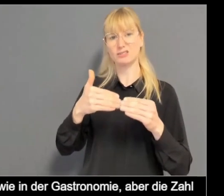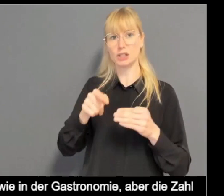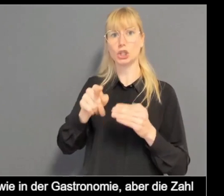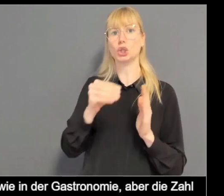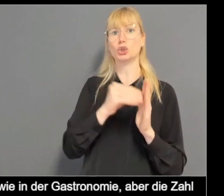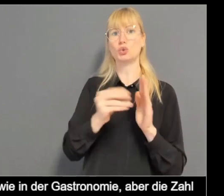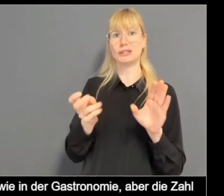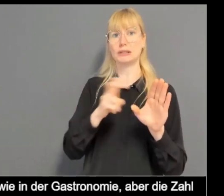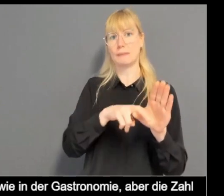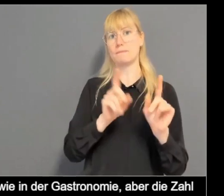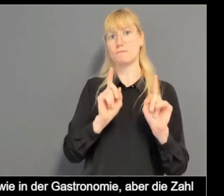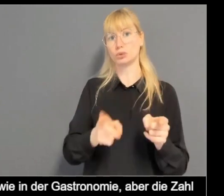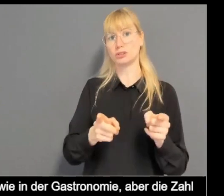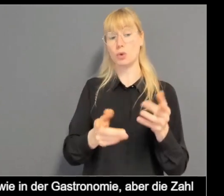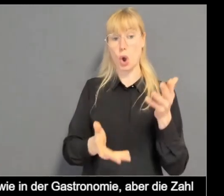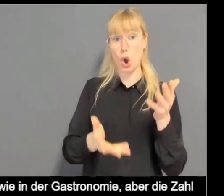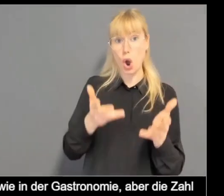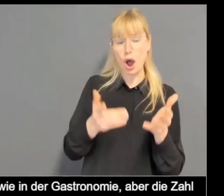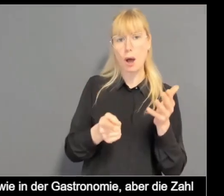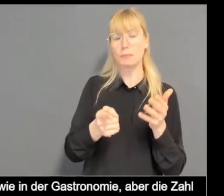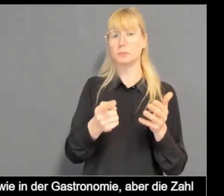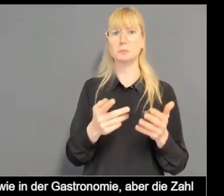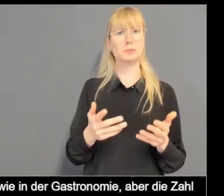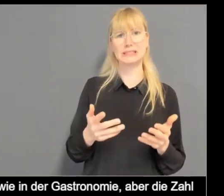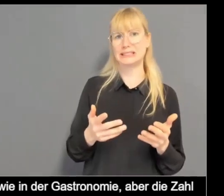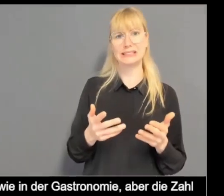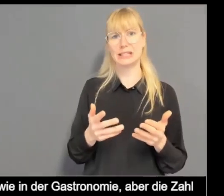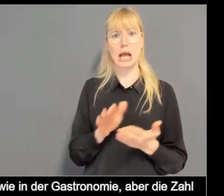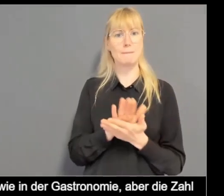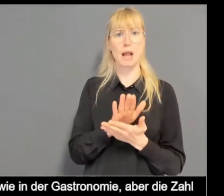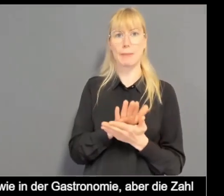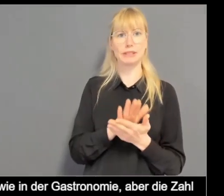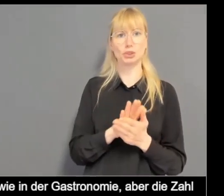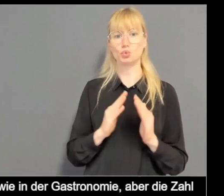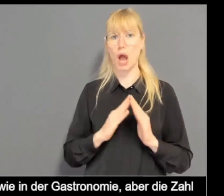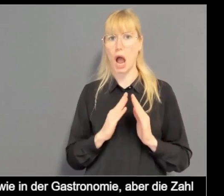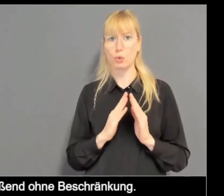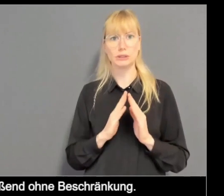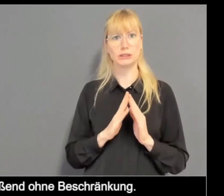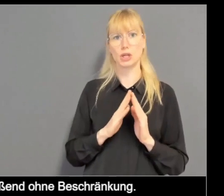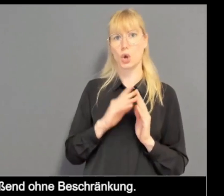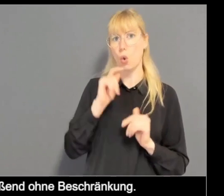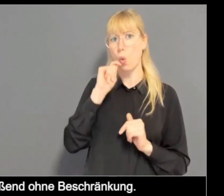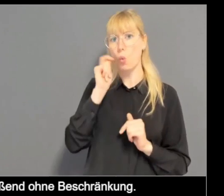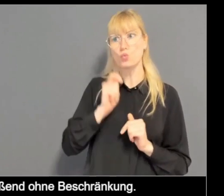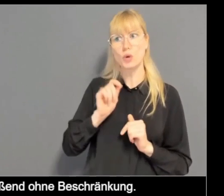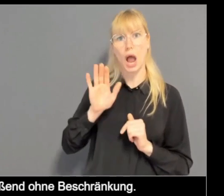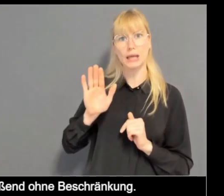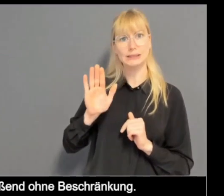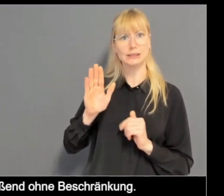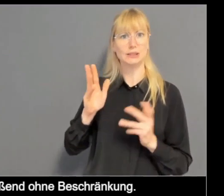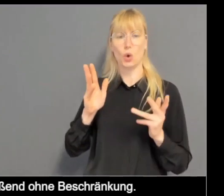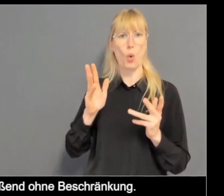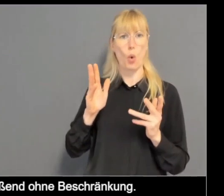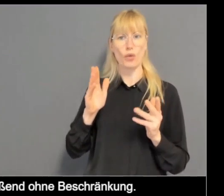nach 3 Monaten in die Schule. Das heißt, wir wissen auch nicht genau, ob sie dann wirklich kommen in nächster Zeit oder ob sie wirklich sagen, wir bleiben